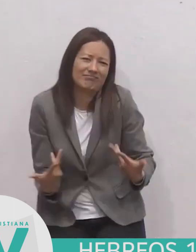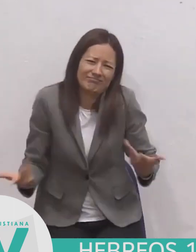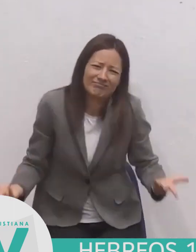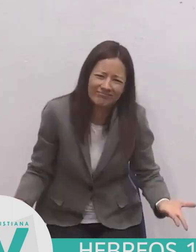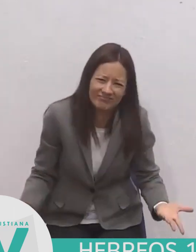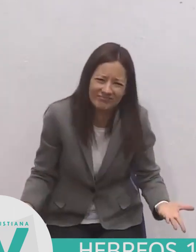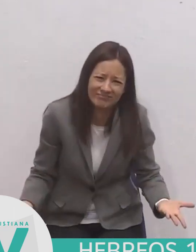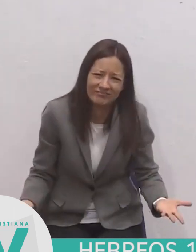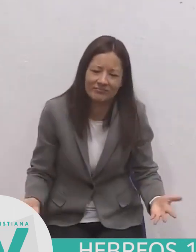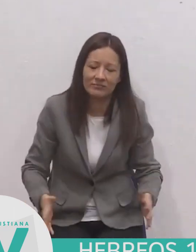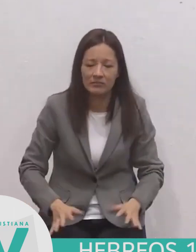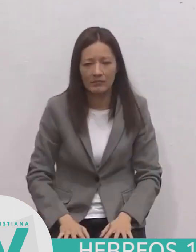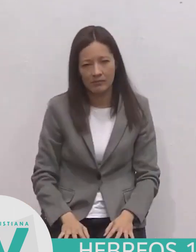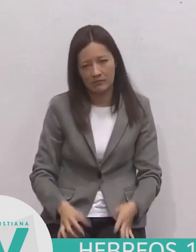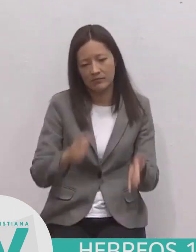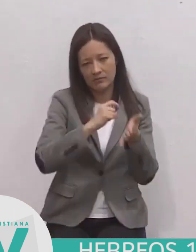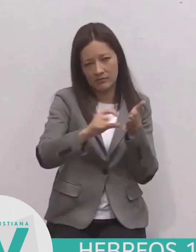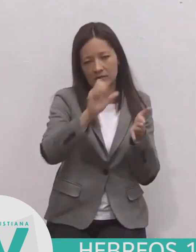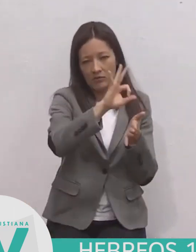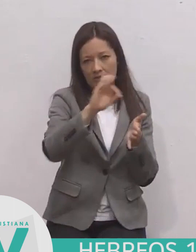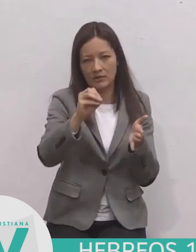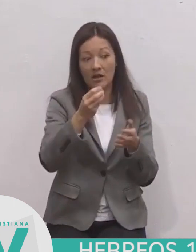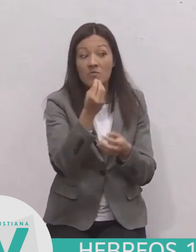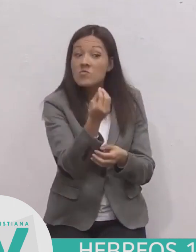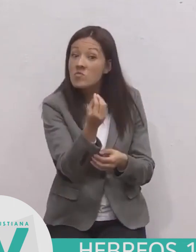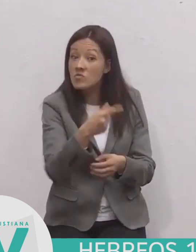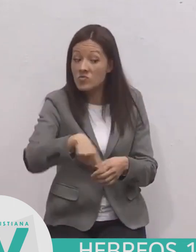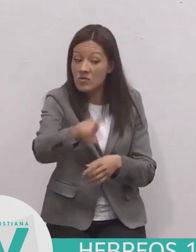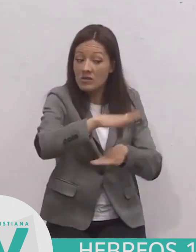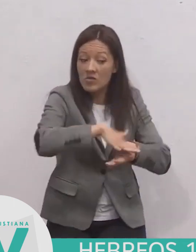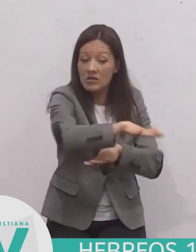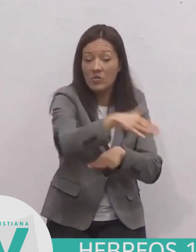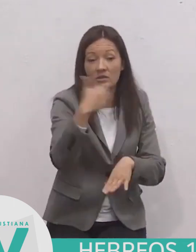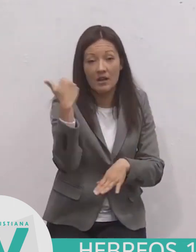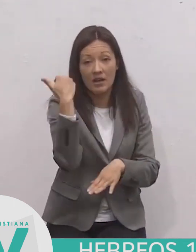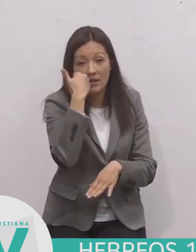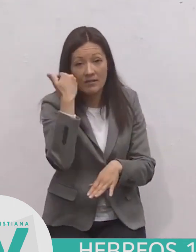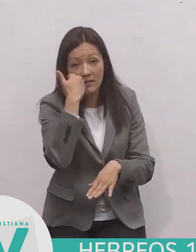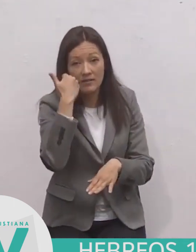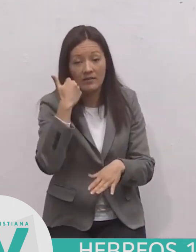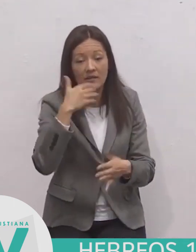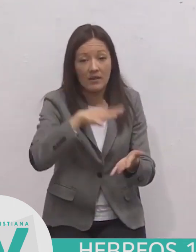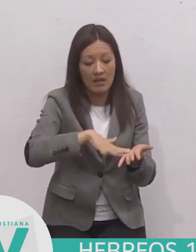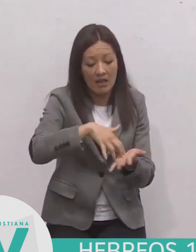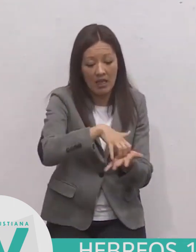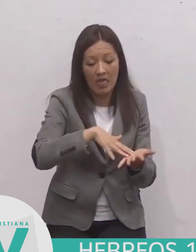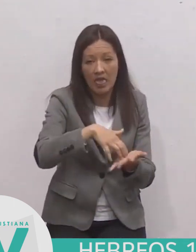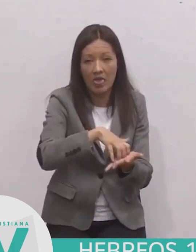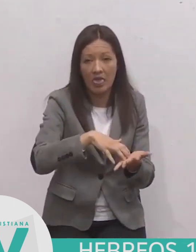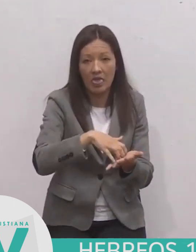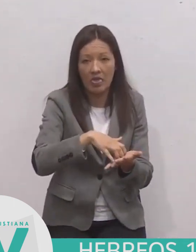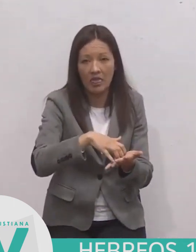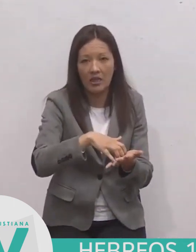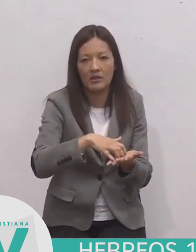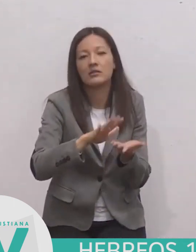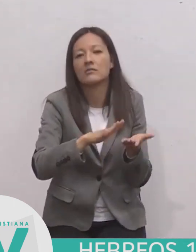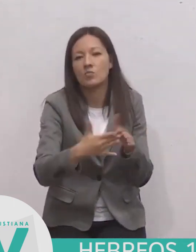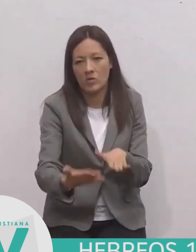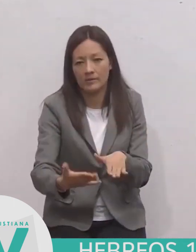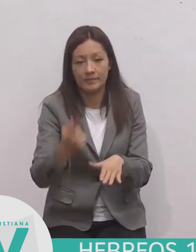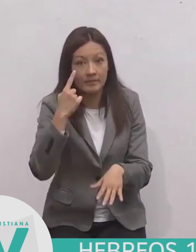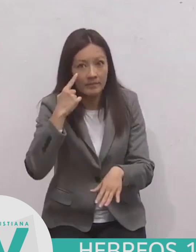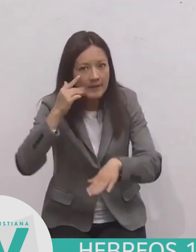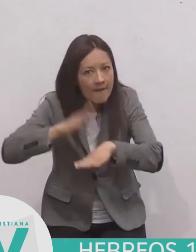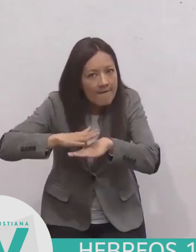Bueno, versículo 30. Por lo cual hay muchos enfermos y debilitados entre vosotros y muchos duermen. Entienda que le estoy haciendo una advertencia, porque